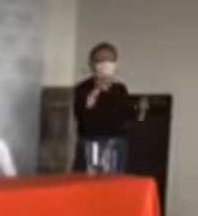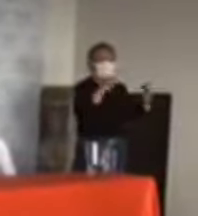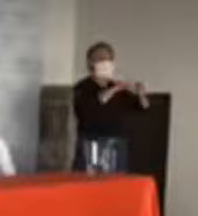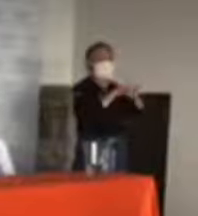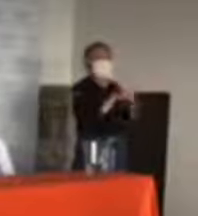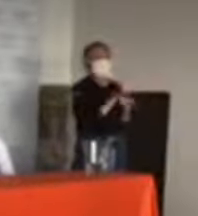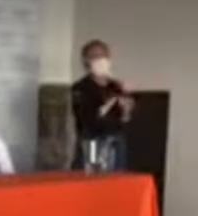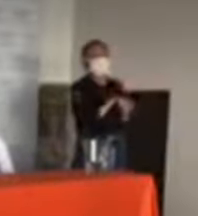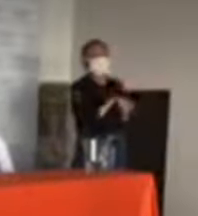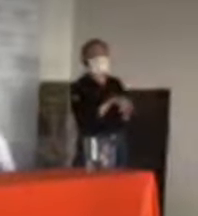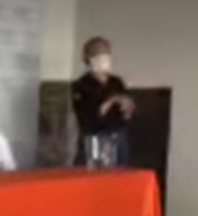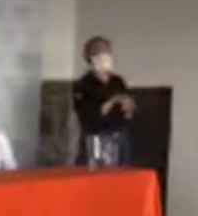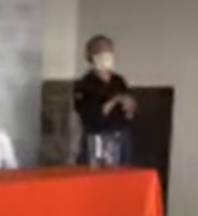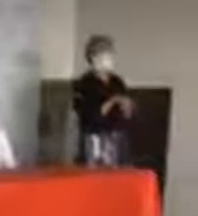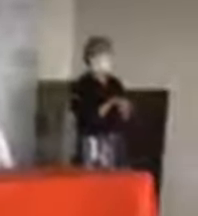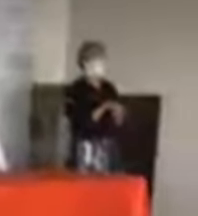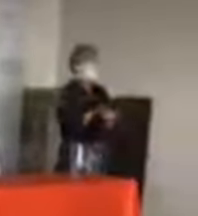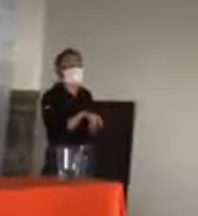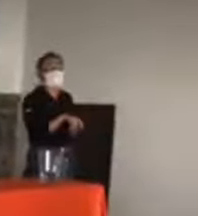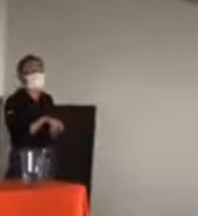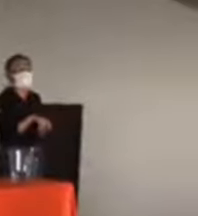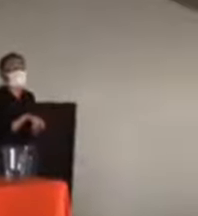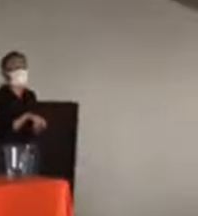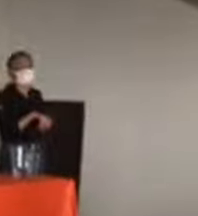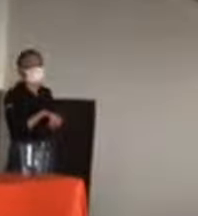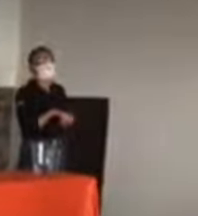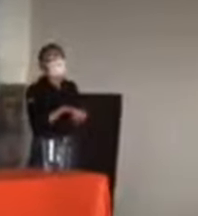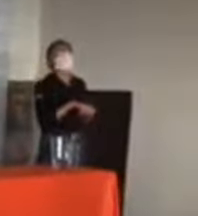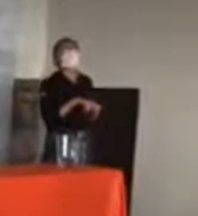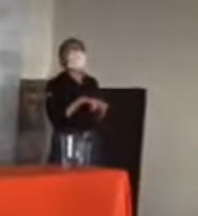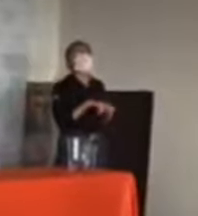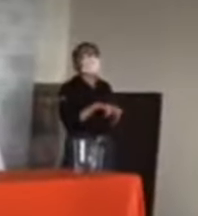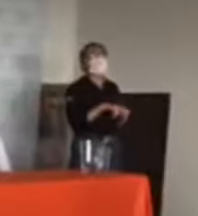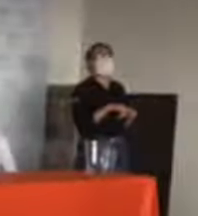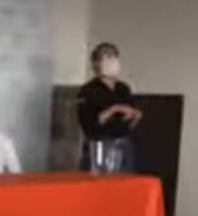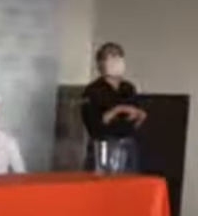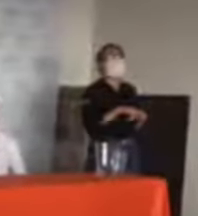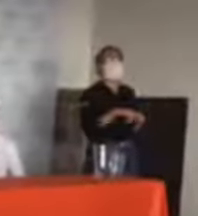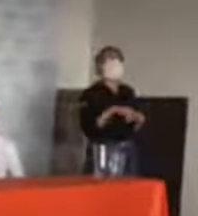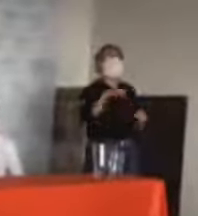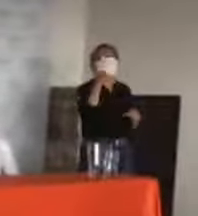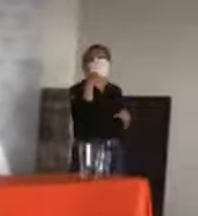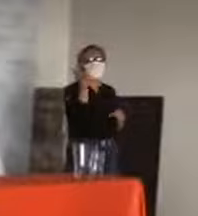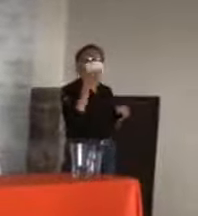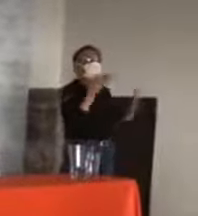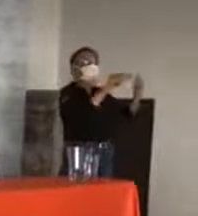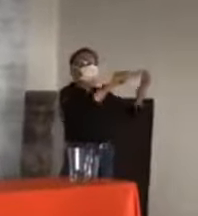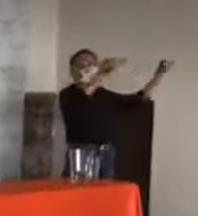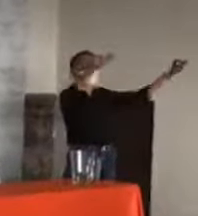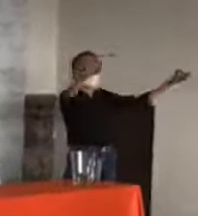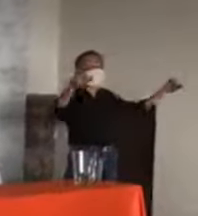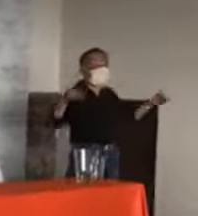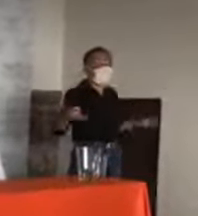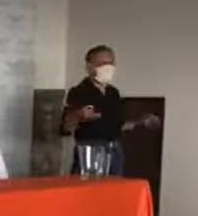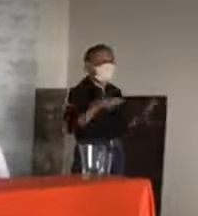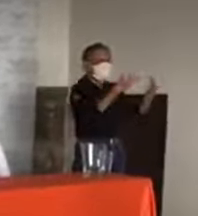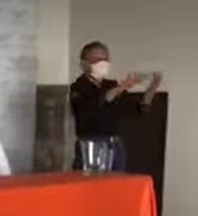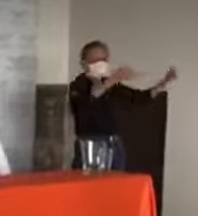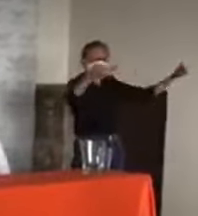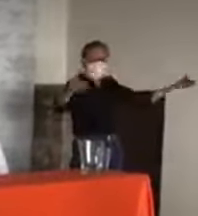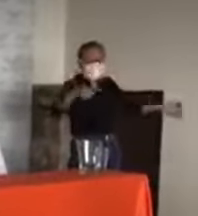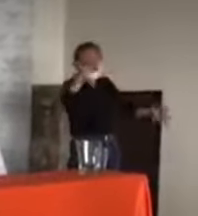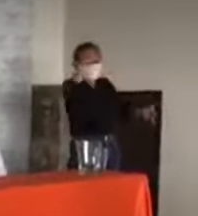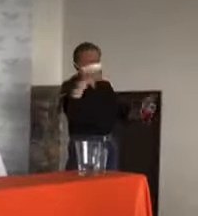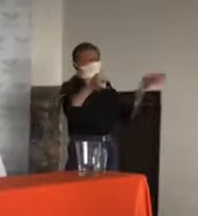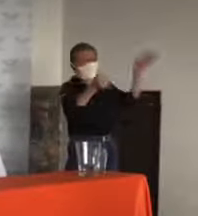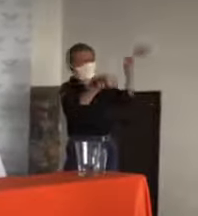templo y área de catequesis, beneficiándose 10 colonias de su alrededor, obra en trámite a